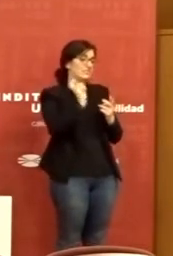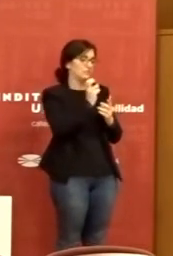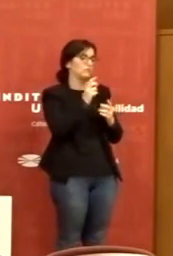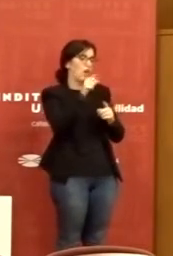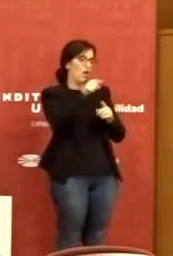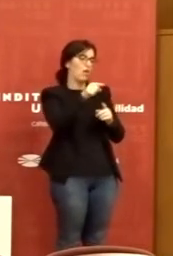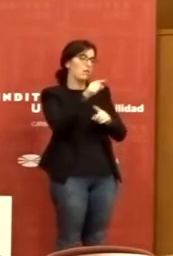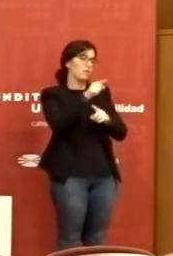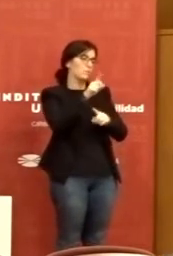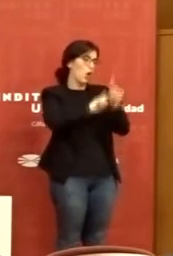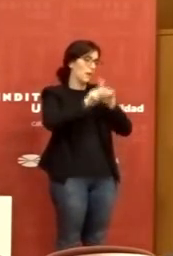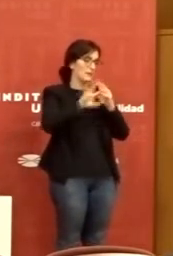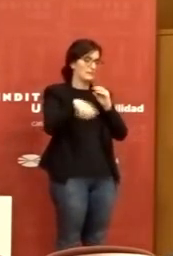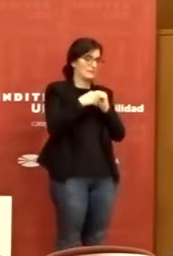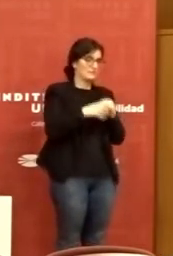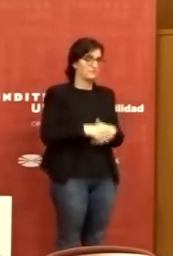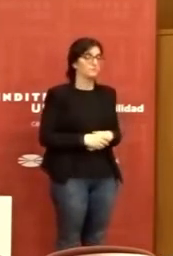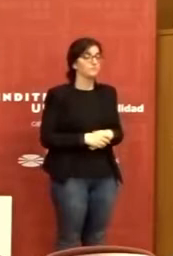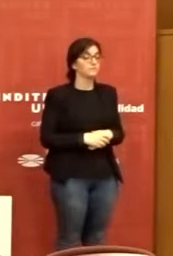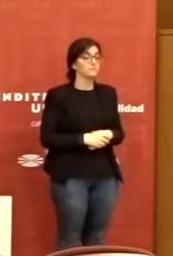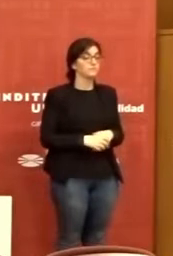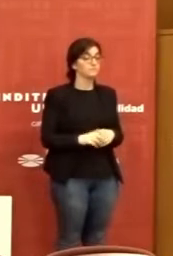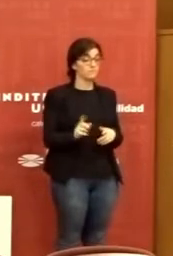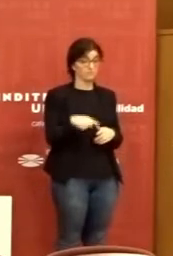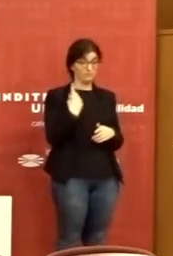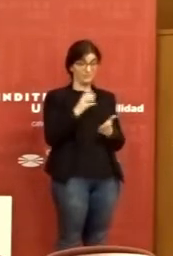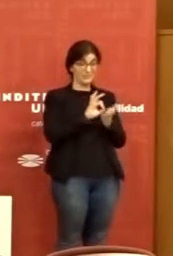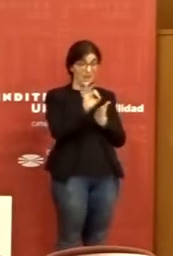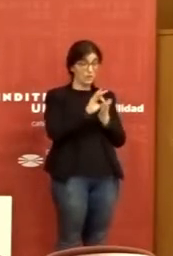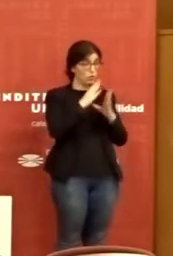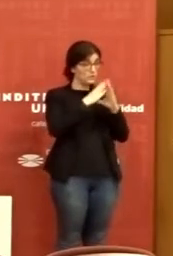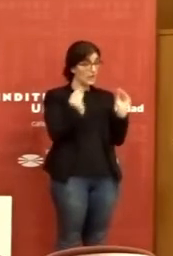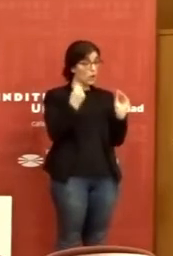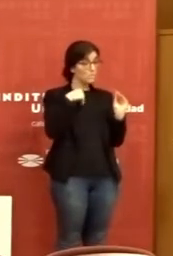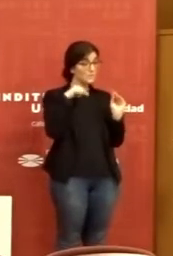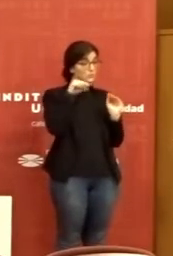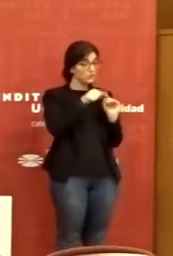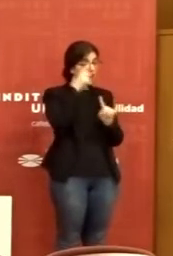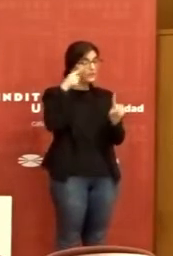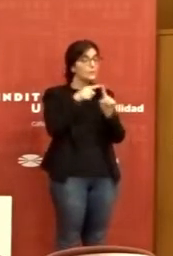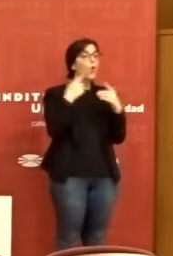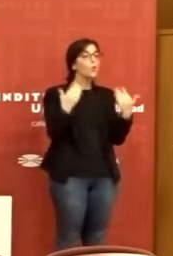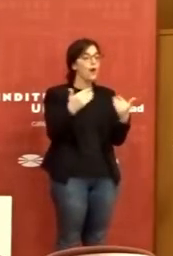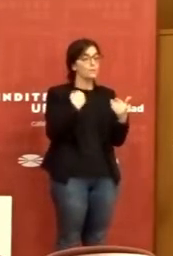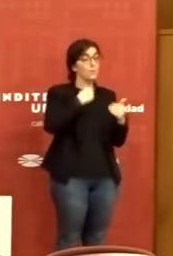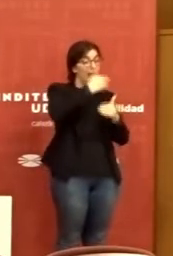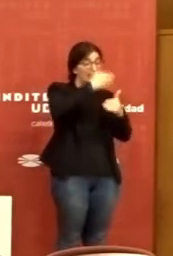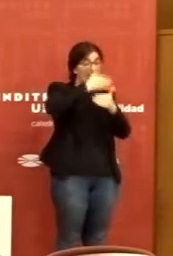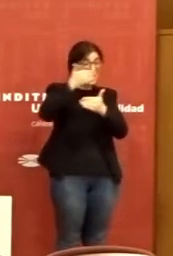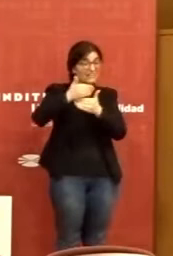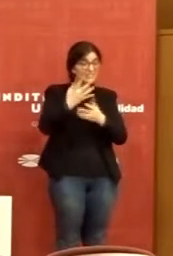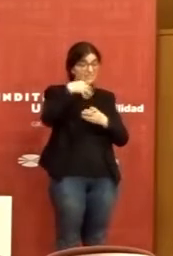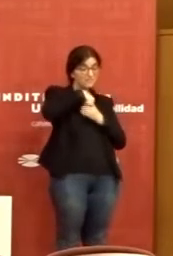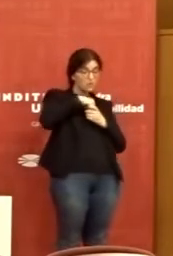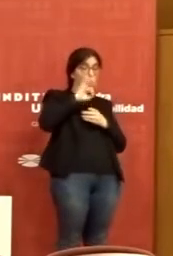discapacidad. La actividad de este servicio universitario está dirigida actualmente a vencer las barreras externas e internas que hacen